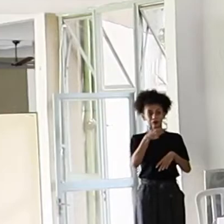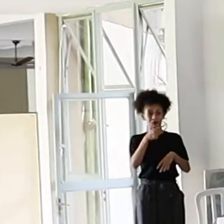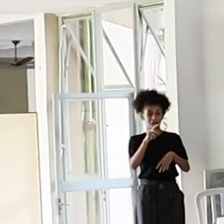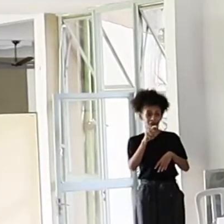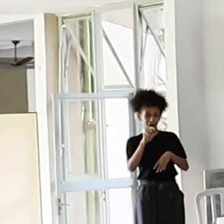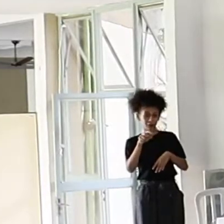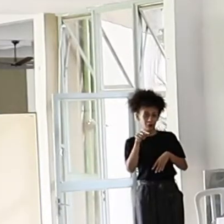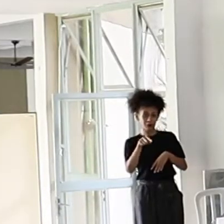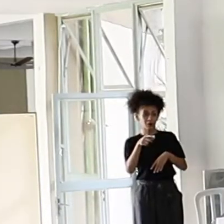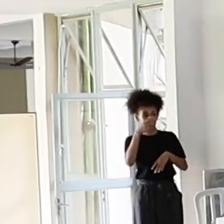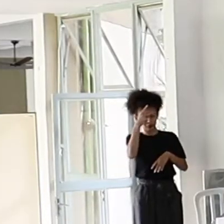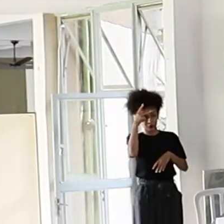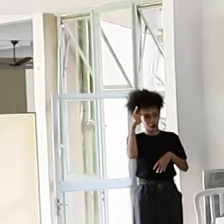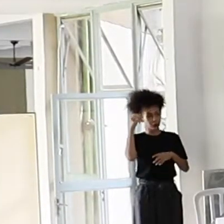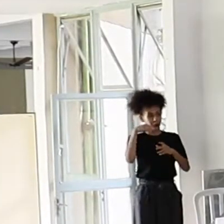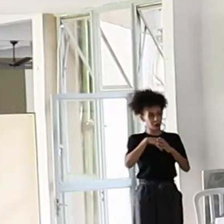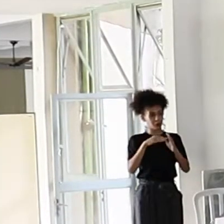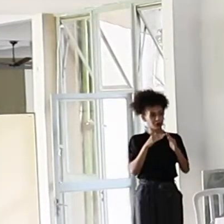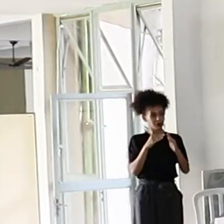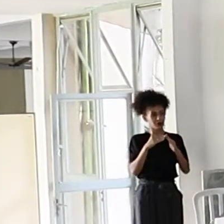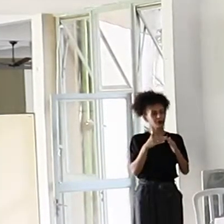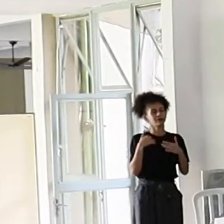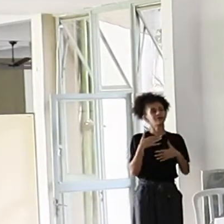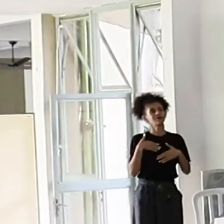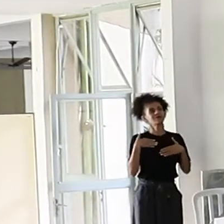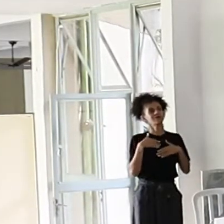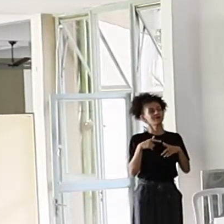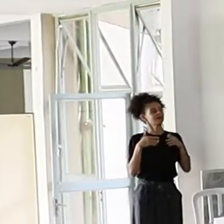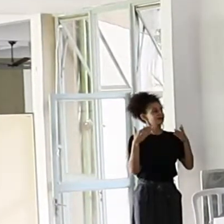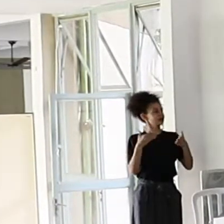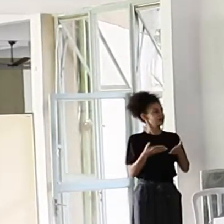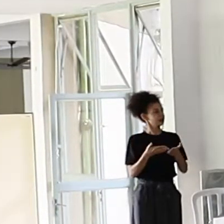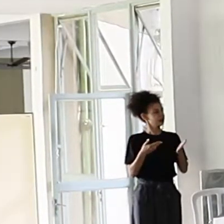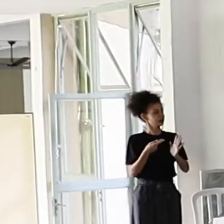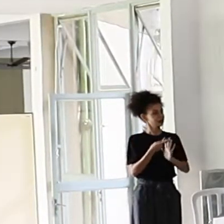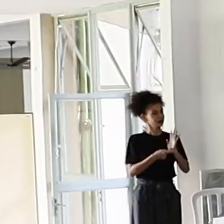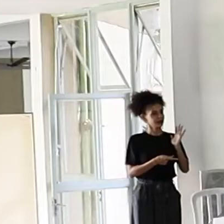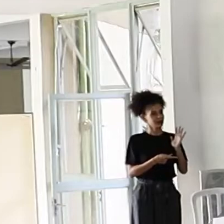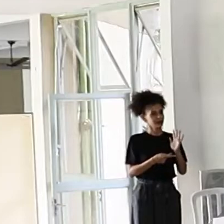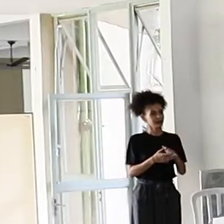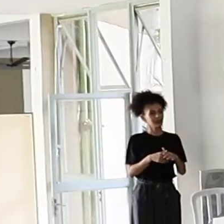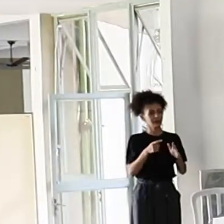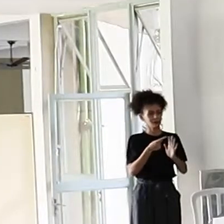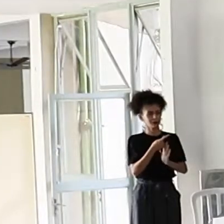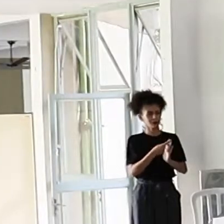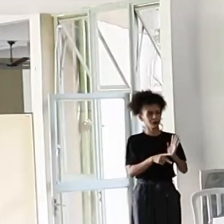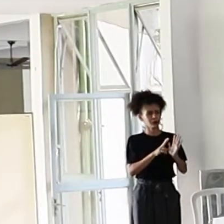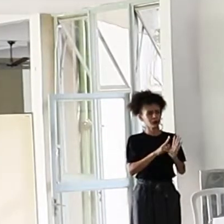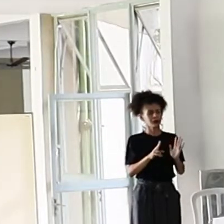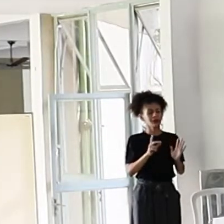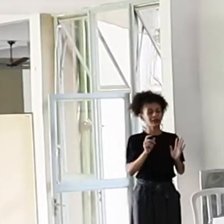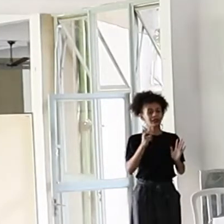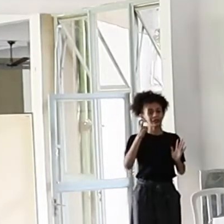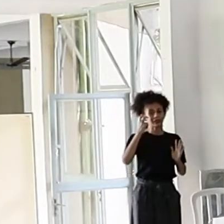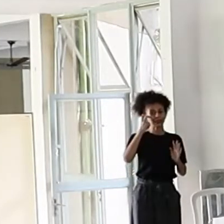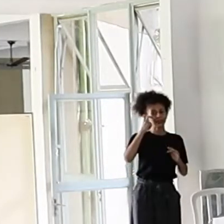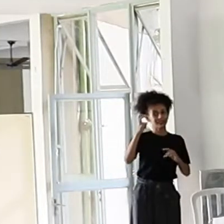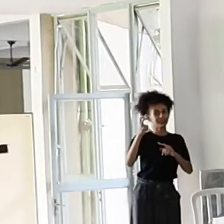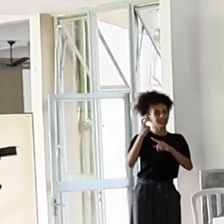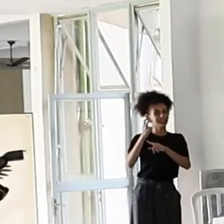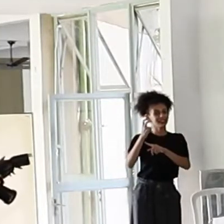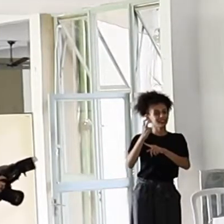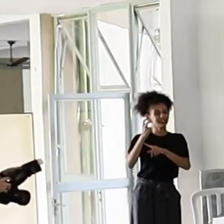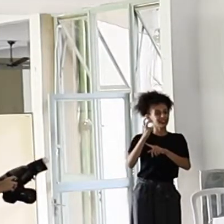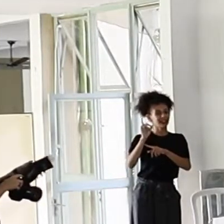habitantes e muito honrada também de participar desse projeto esse projeto que se chama inteligente